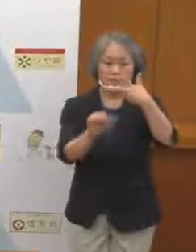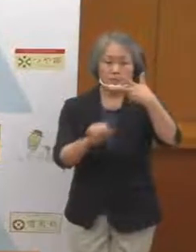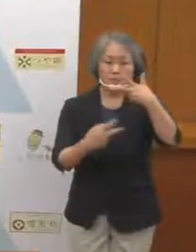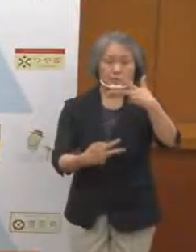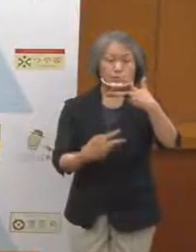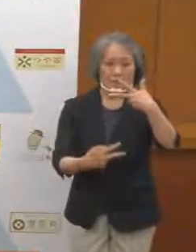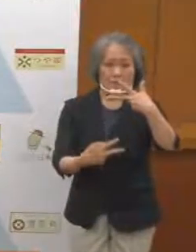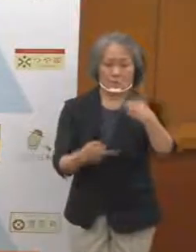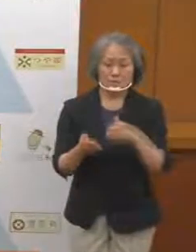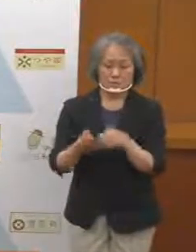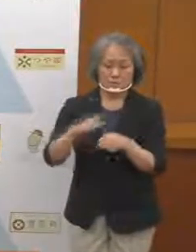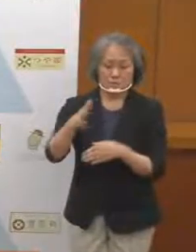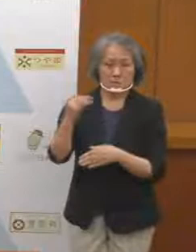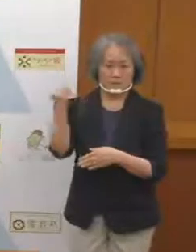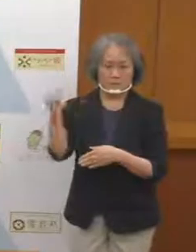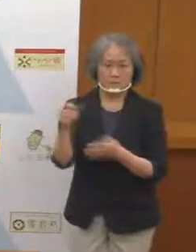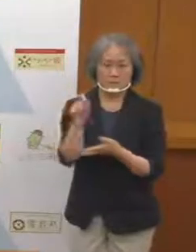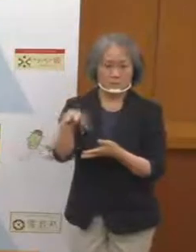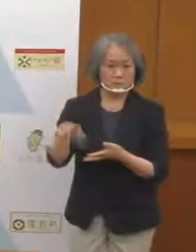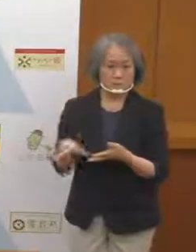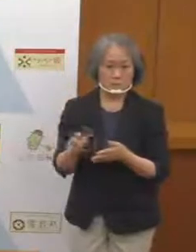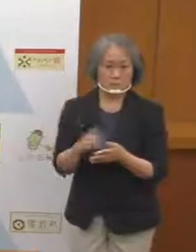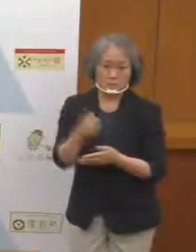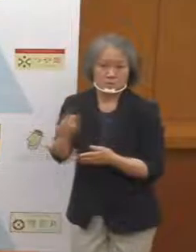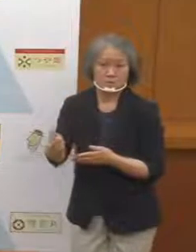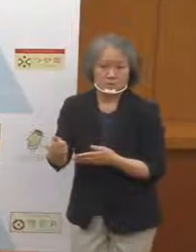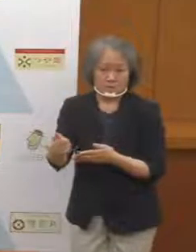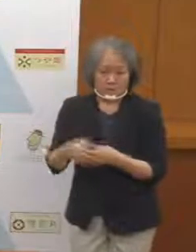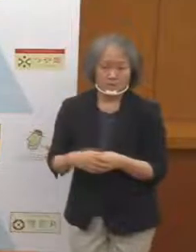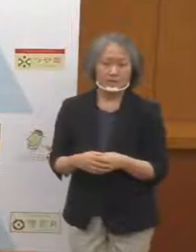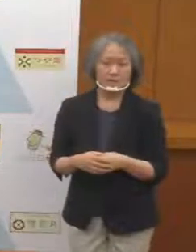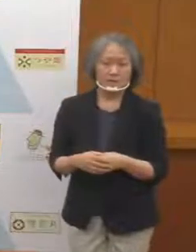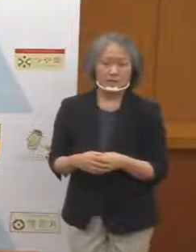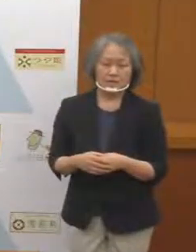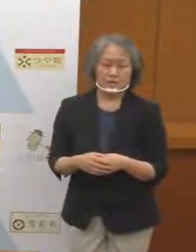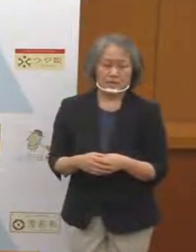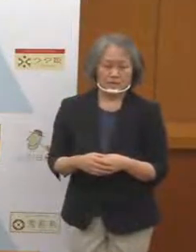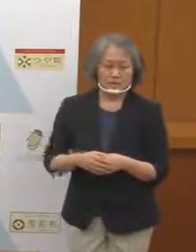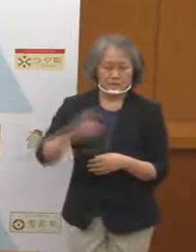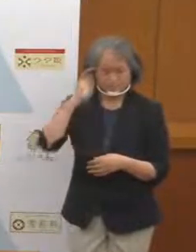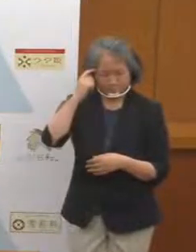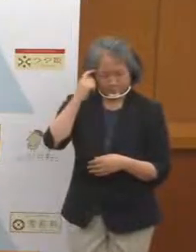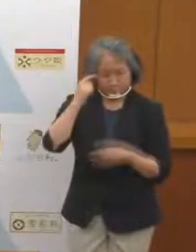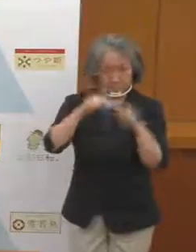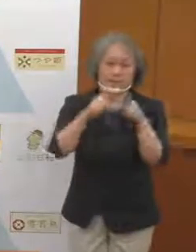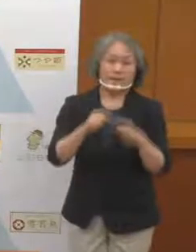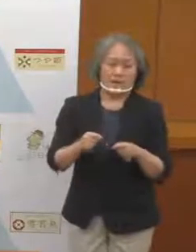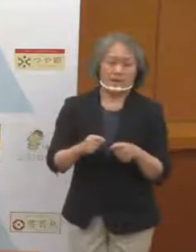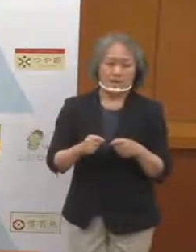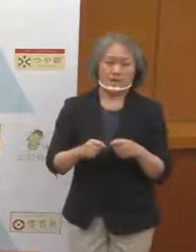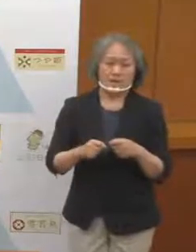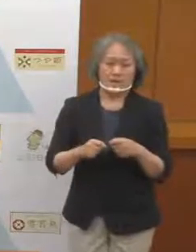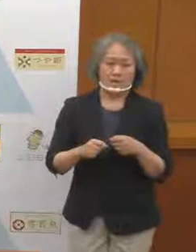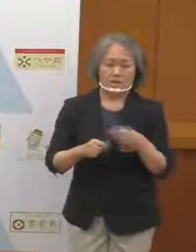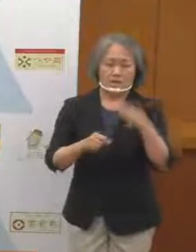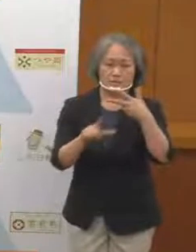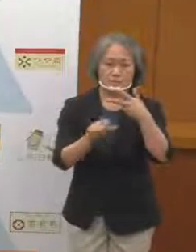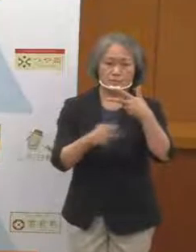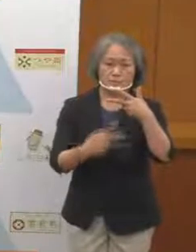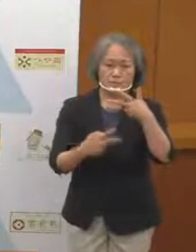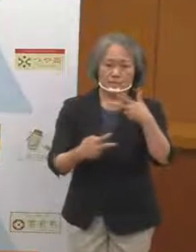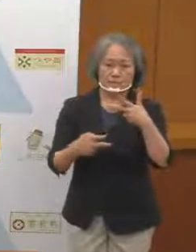事務所を訪問しですねあの塾量を重ねた結果でありますけれども7月2日ね一部省を訪問